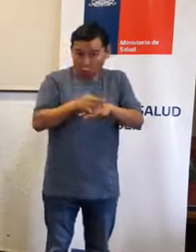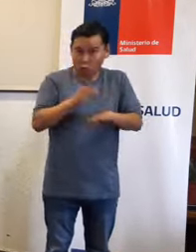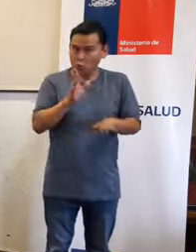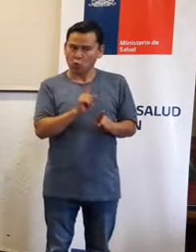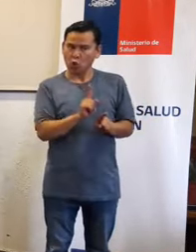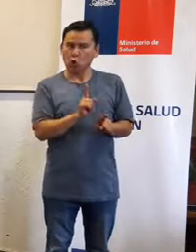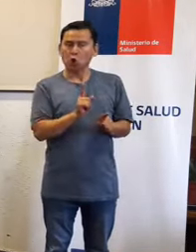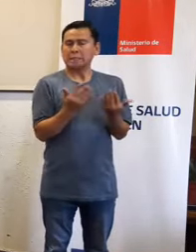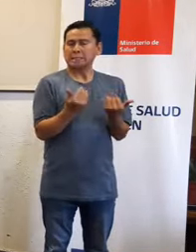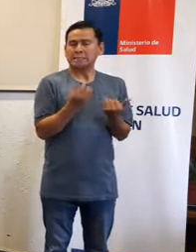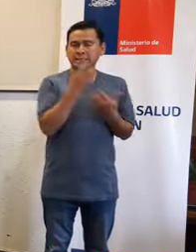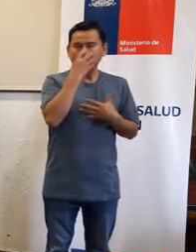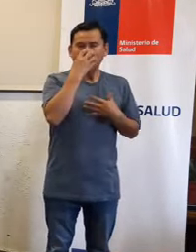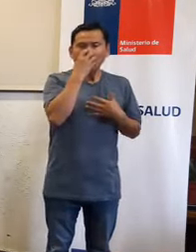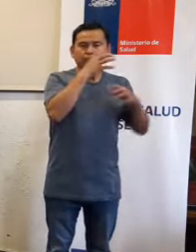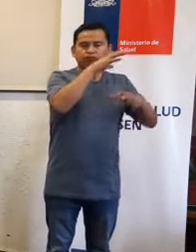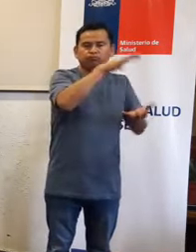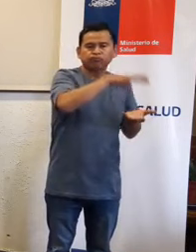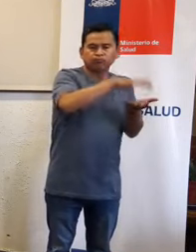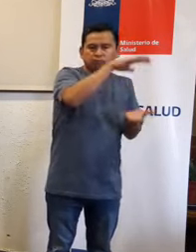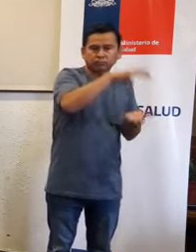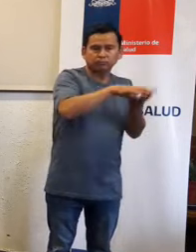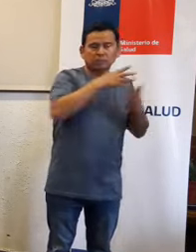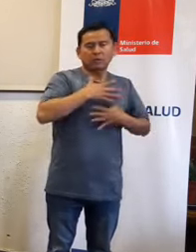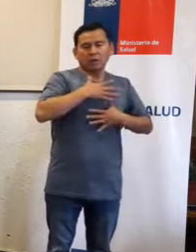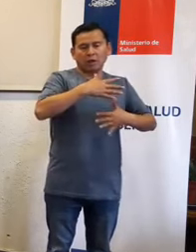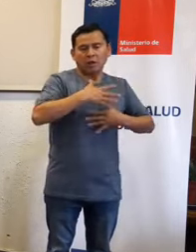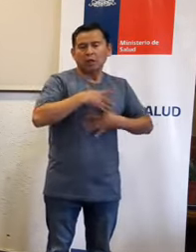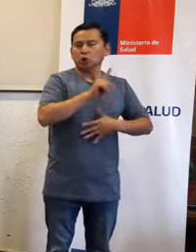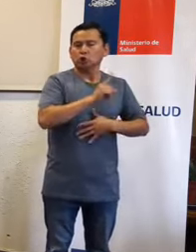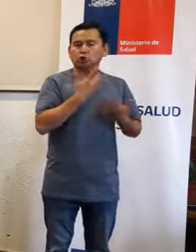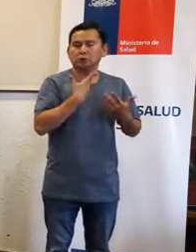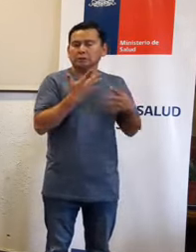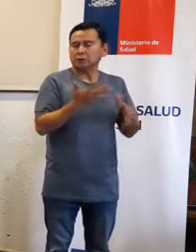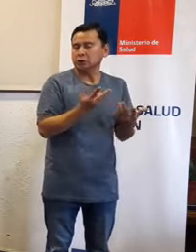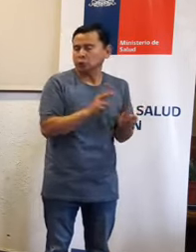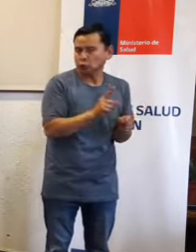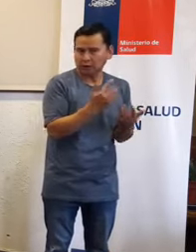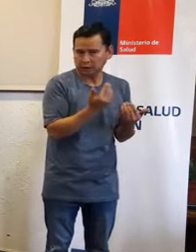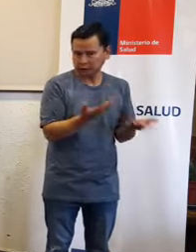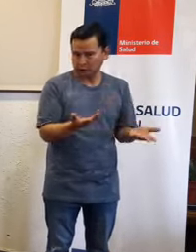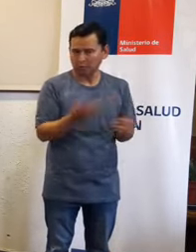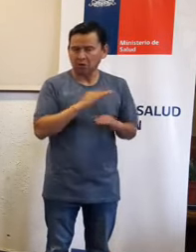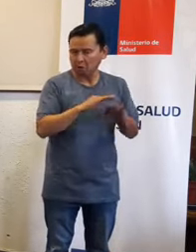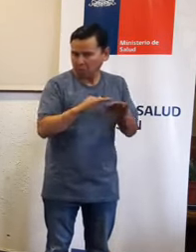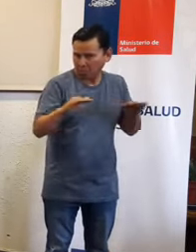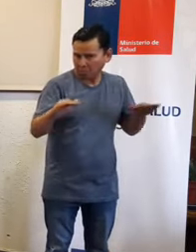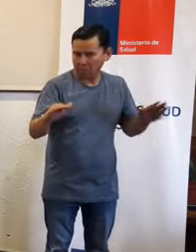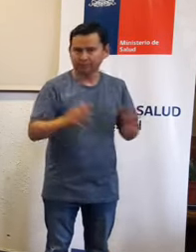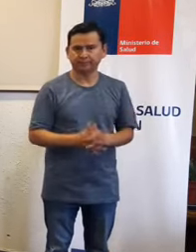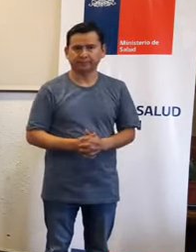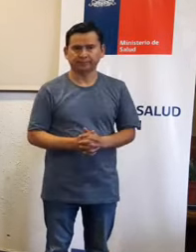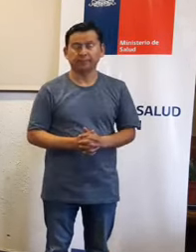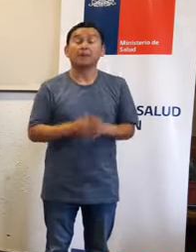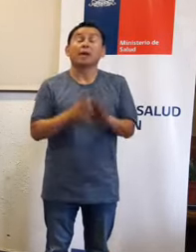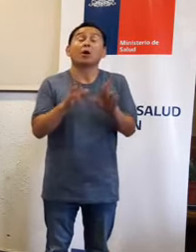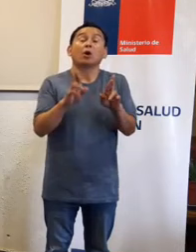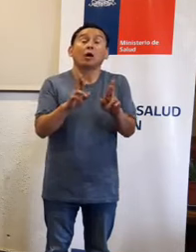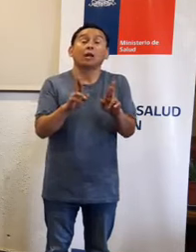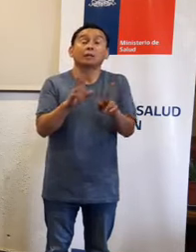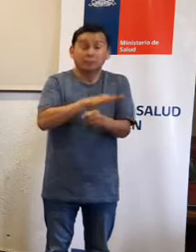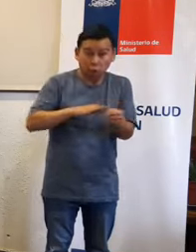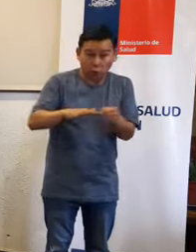afortunadamente, no se ha debido de utilizar ningún tipo de equipamiento clínico crítico para poder mantener a estas personas. Esperamos